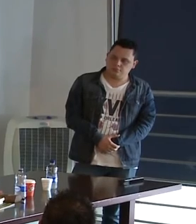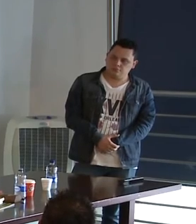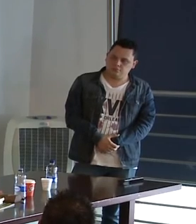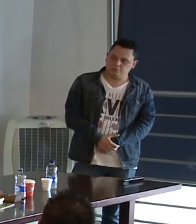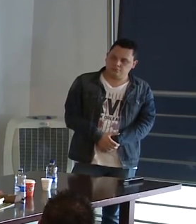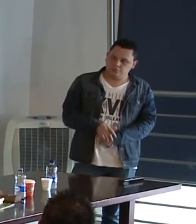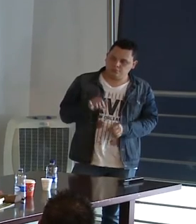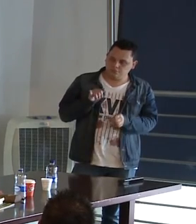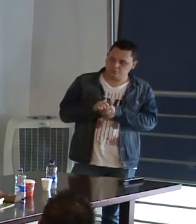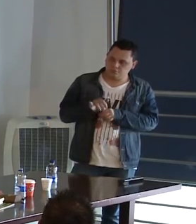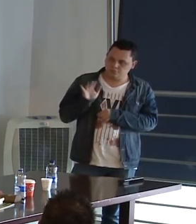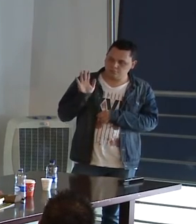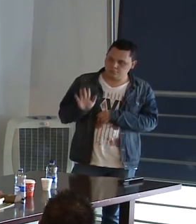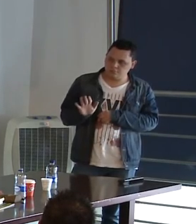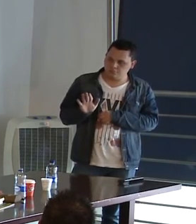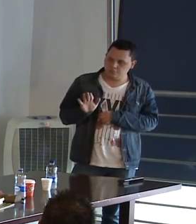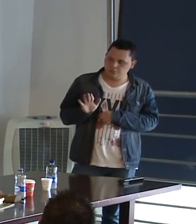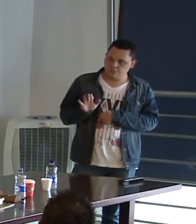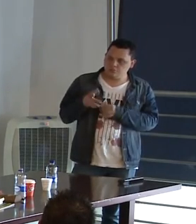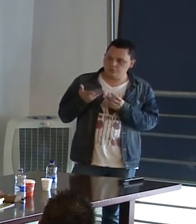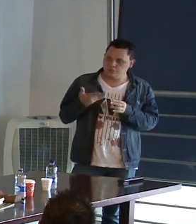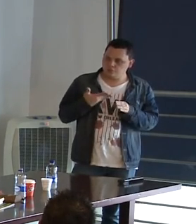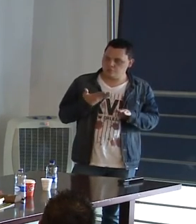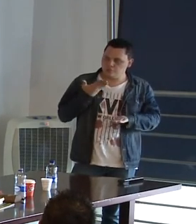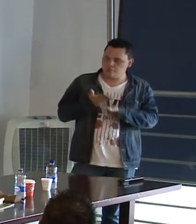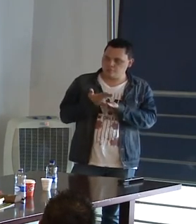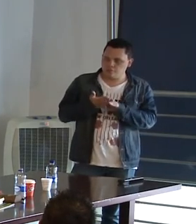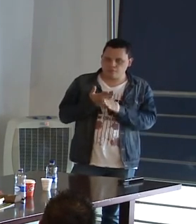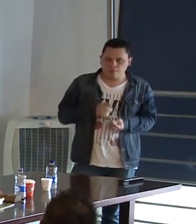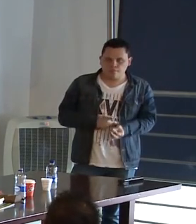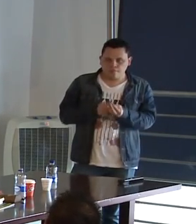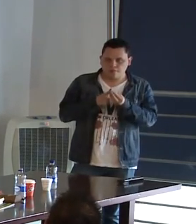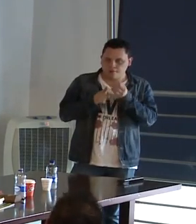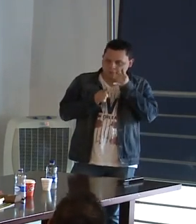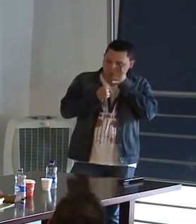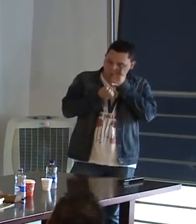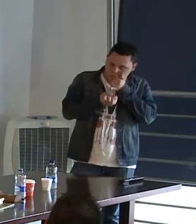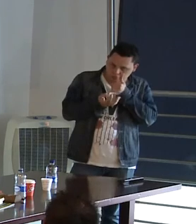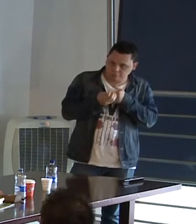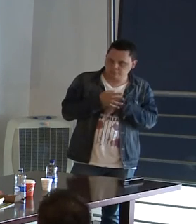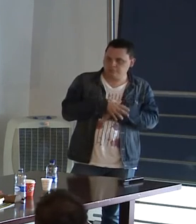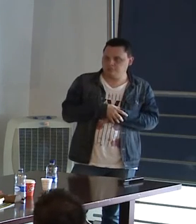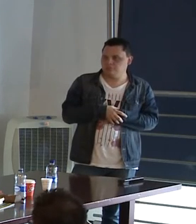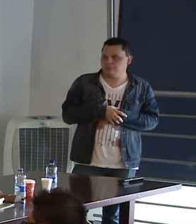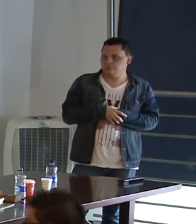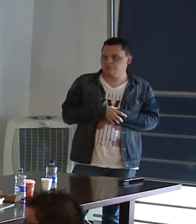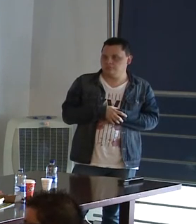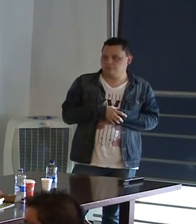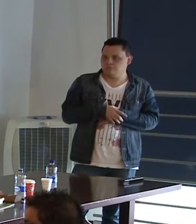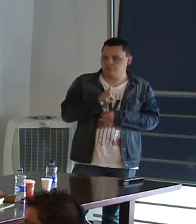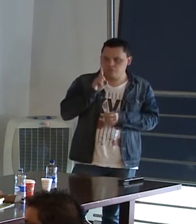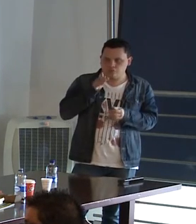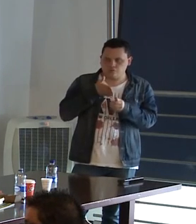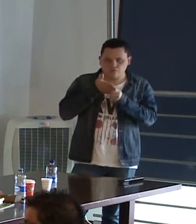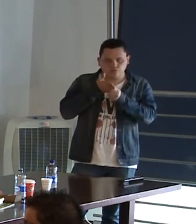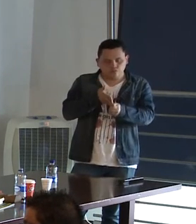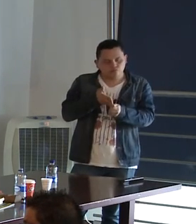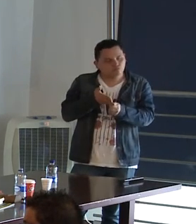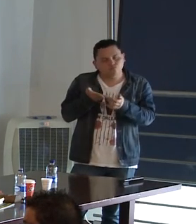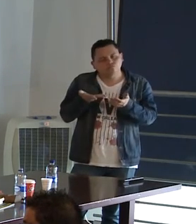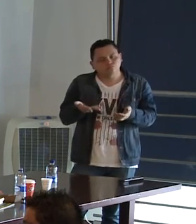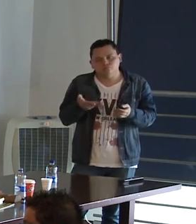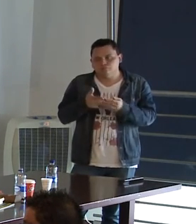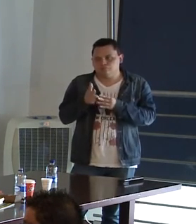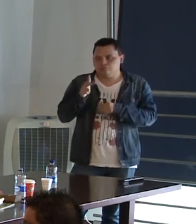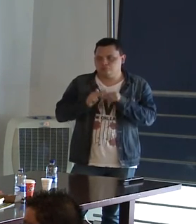y que en ese carácter, como propuesta política-pedagógica, se orienta